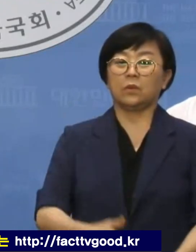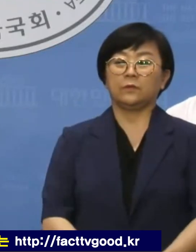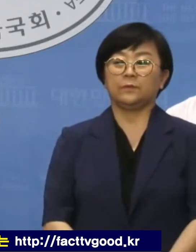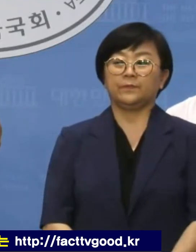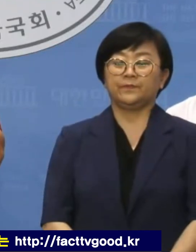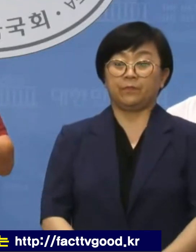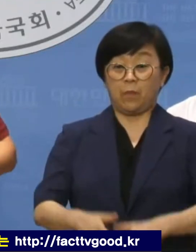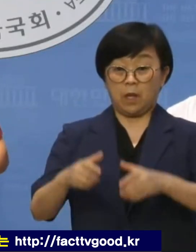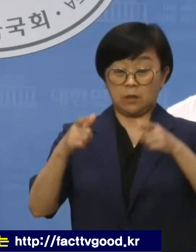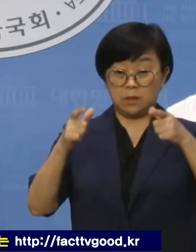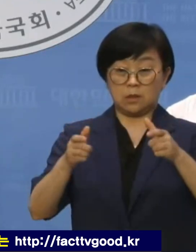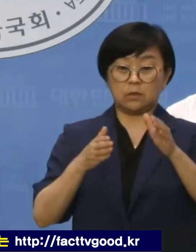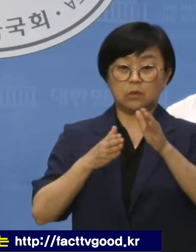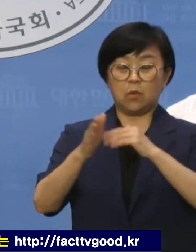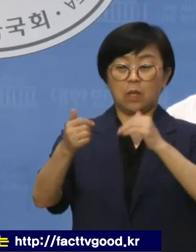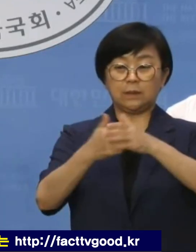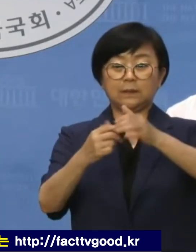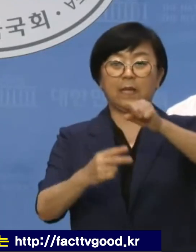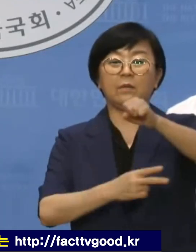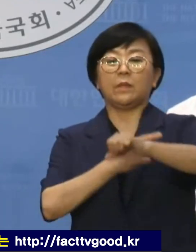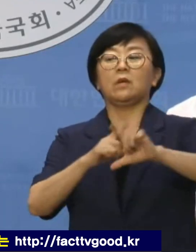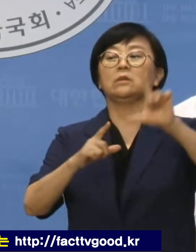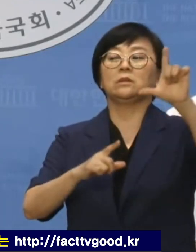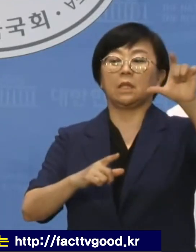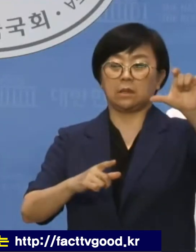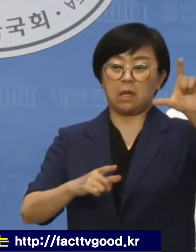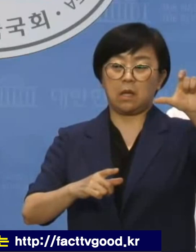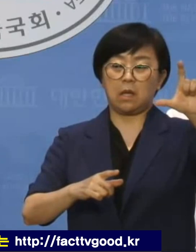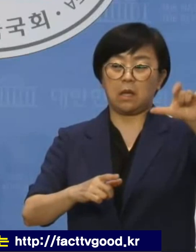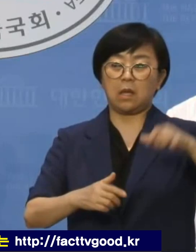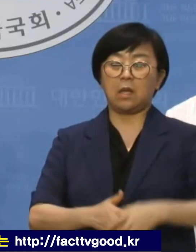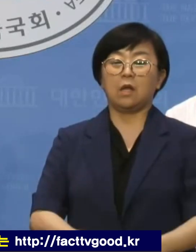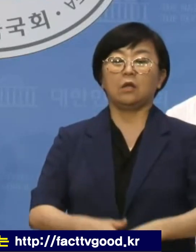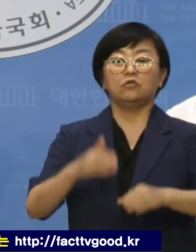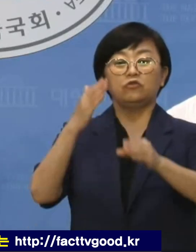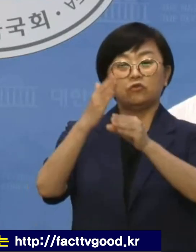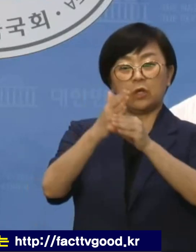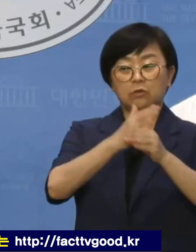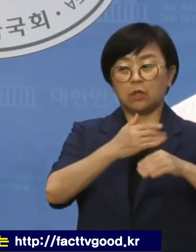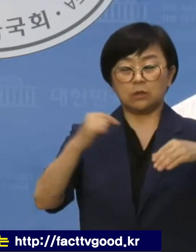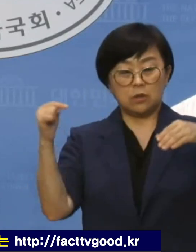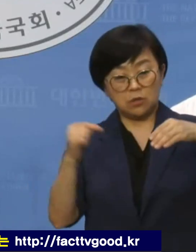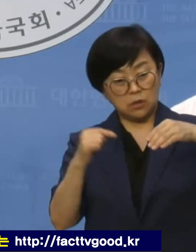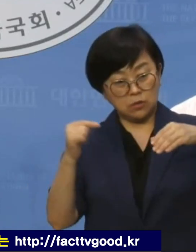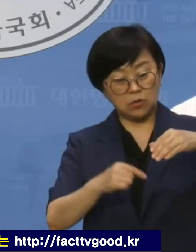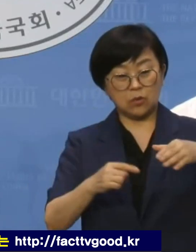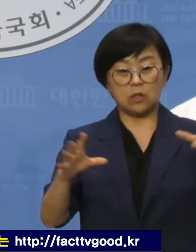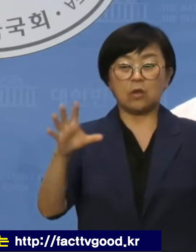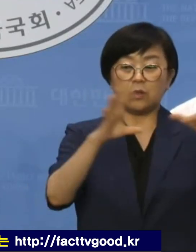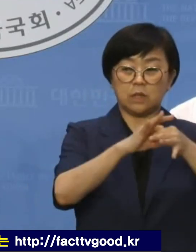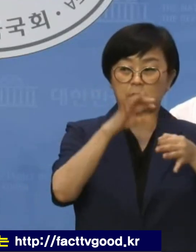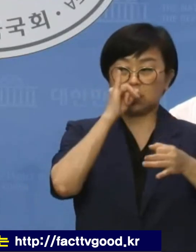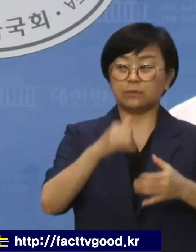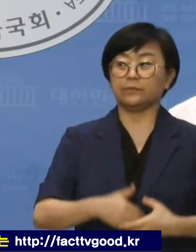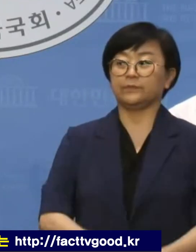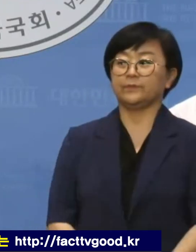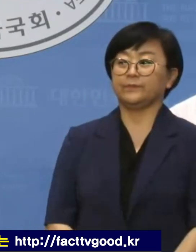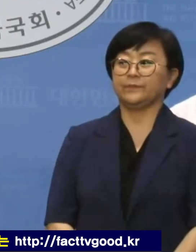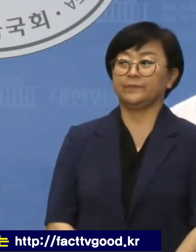이 지역을 통과하는 다리만 15개가 됩니다. 그리고 중간중간을 터널 구간으로 연장을 하게 되는